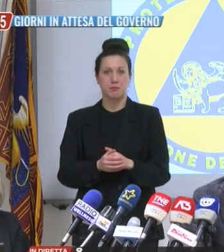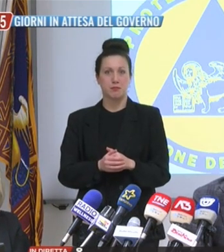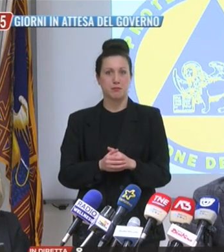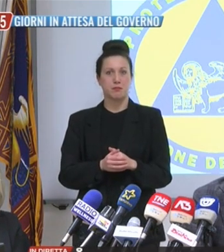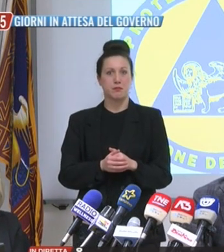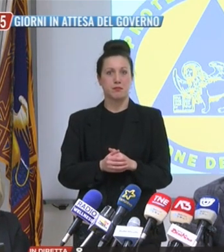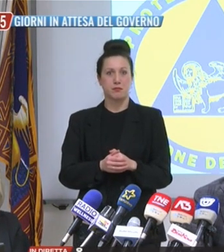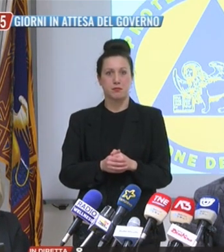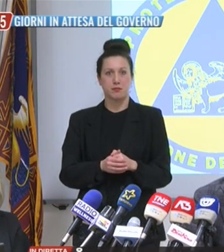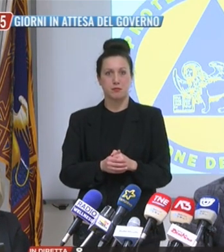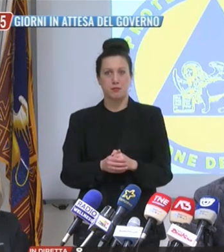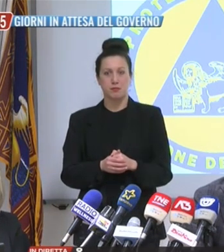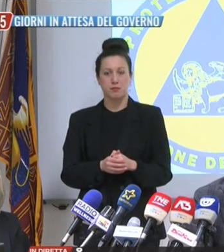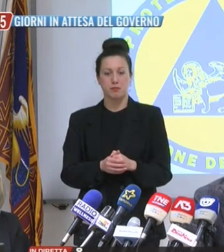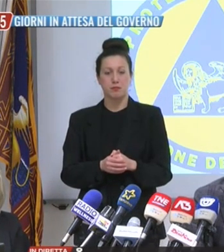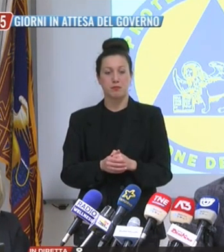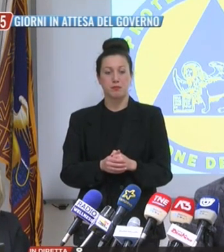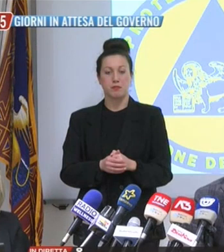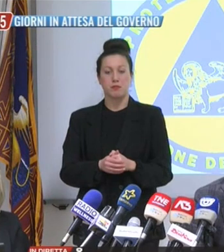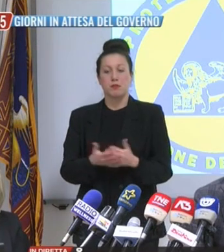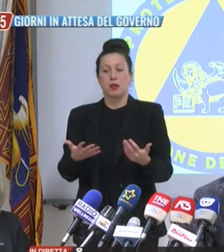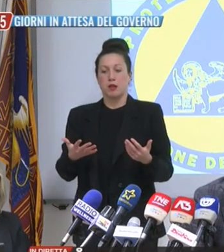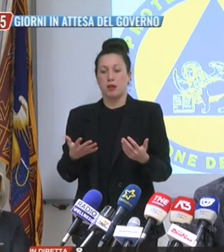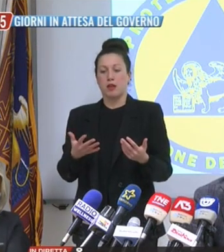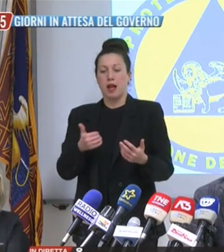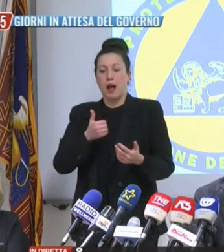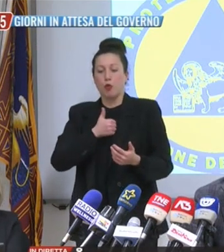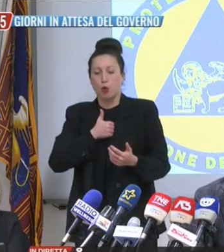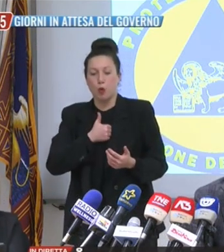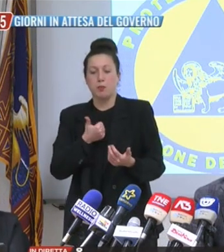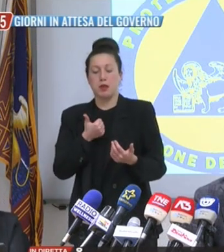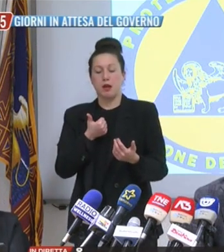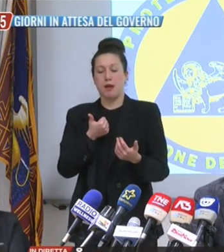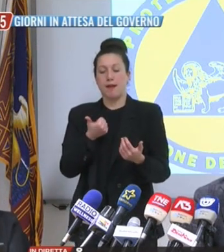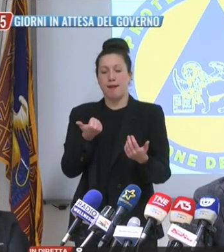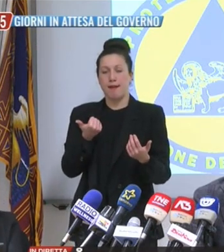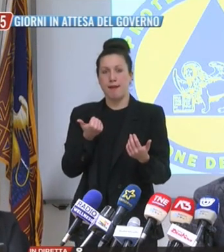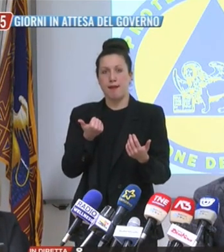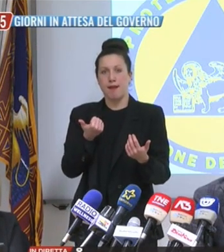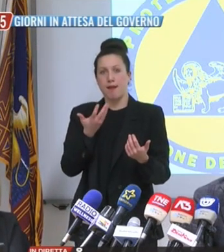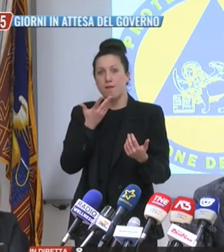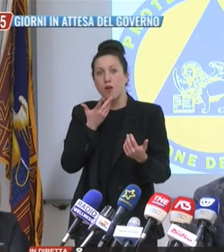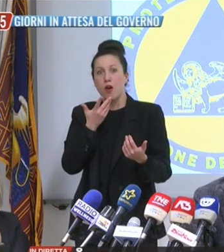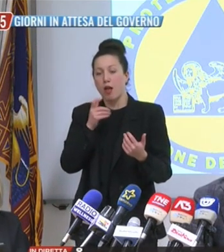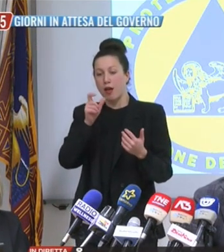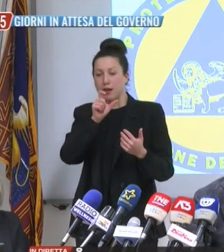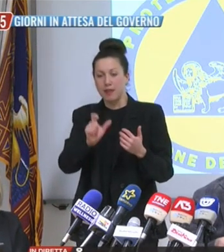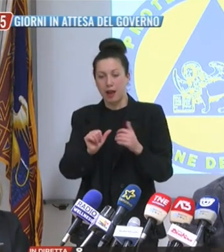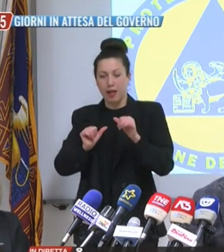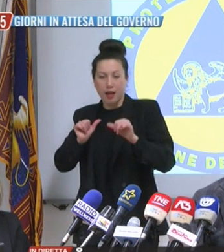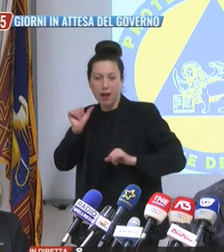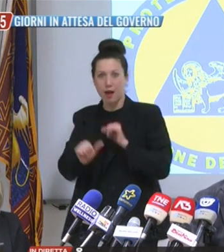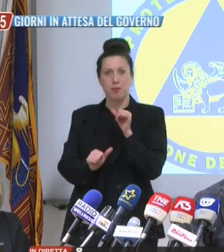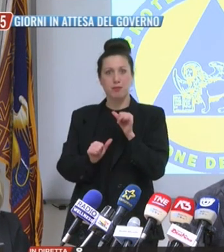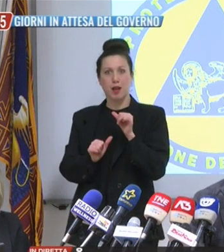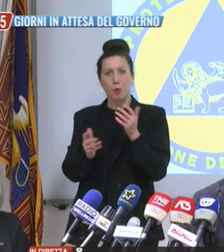di vedere cambiare questo paese, la si valuta con i fatti. Adesso vedremo, come si dice, non mi sentirei di mettere in